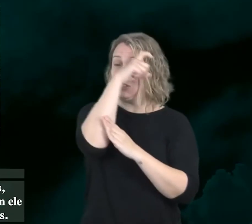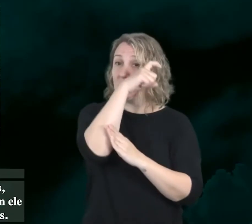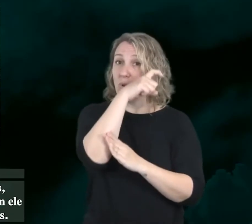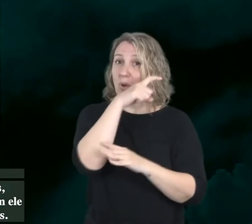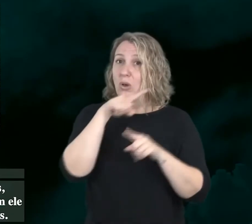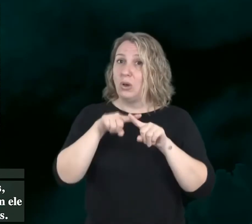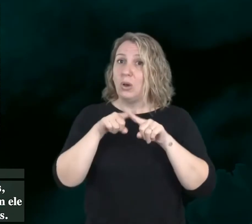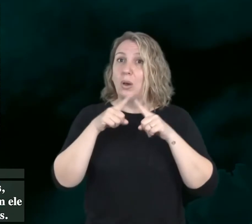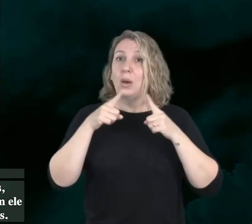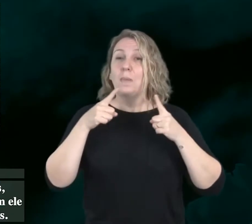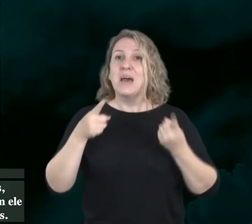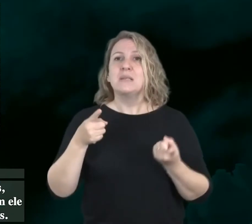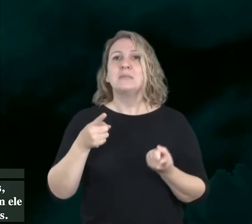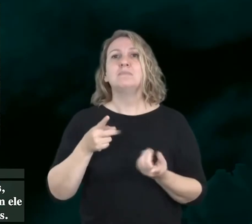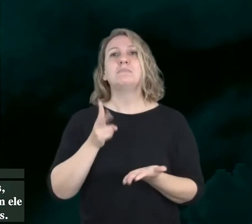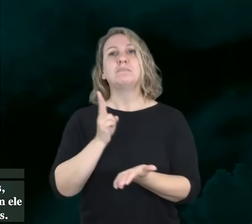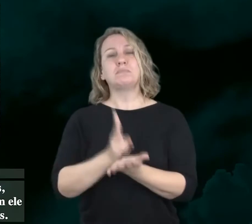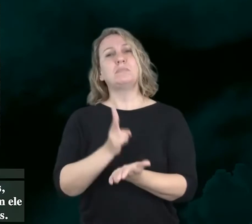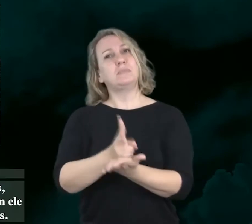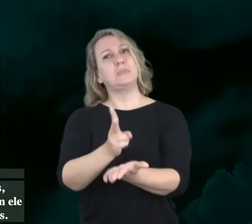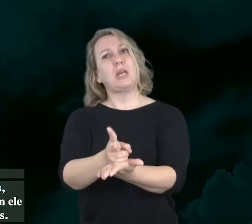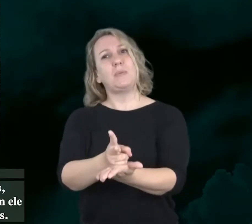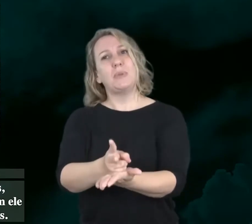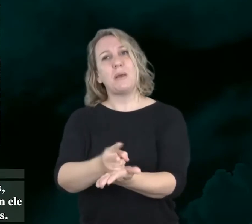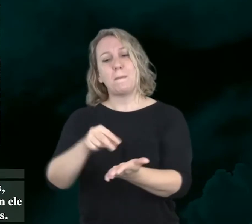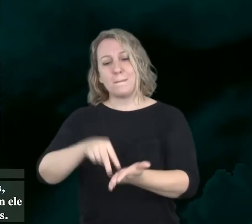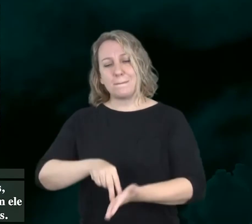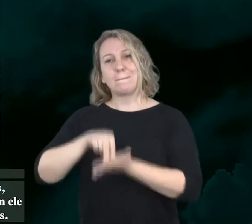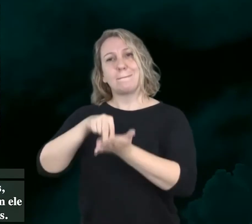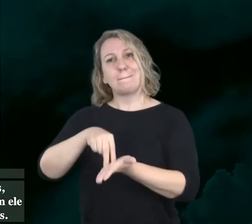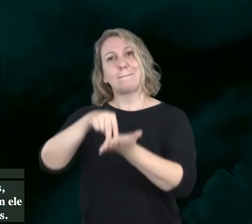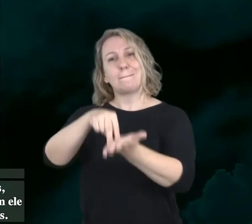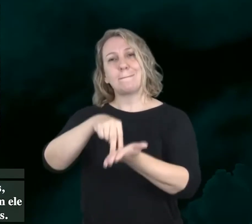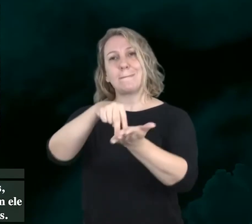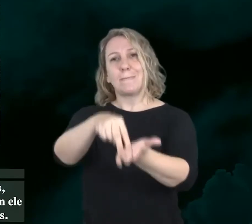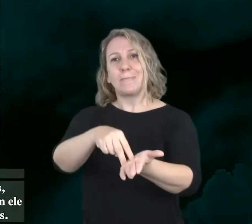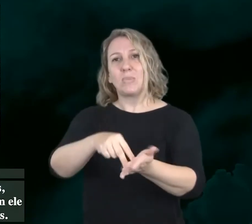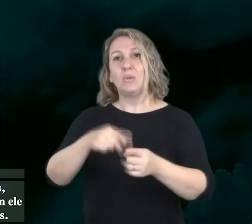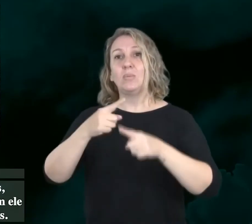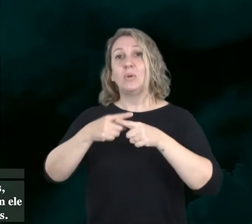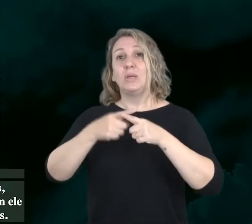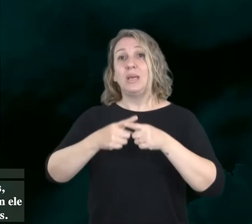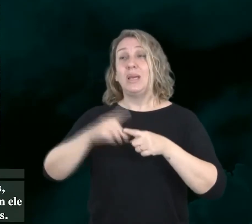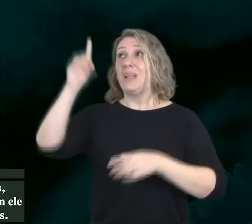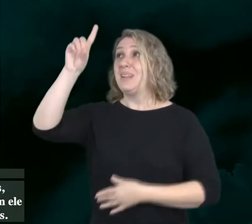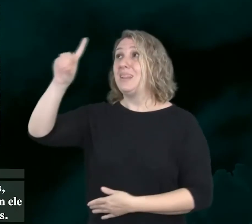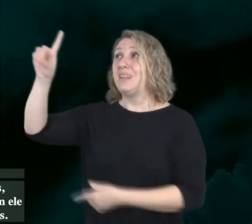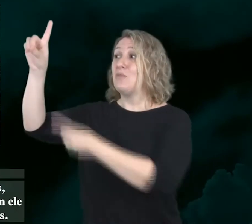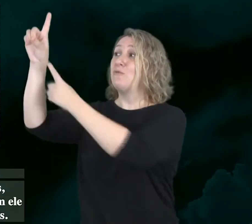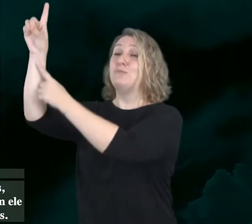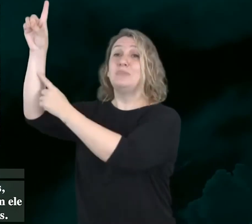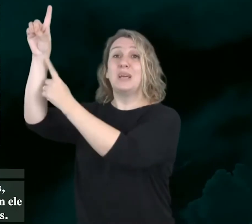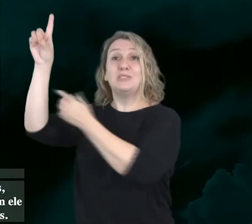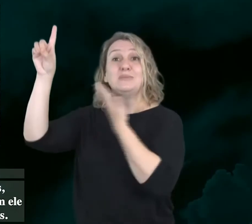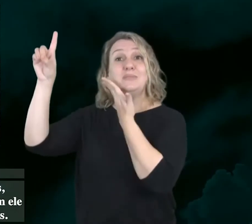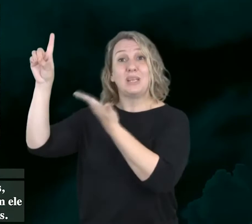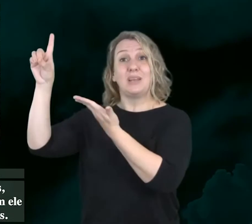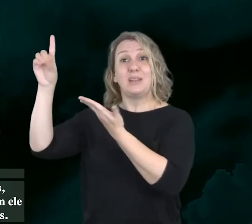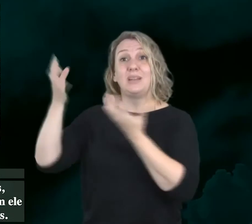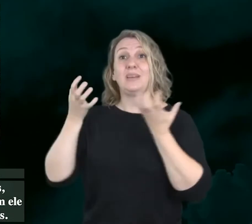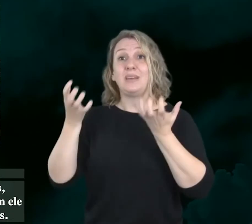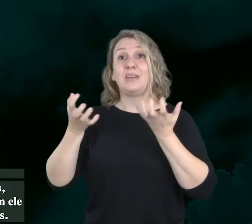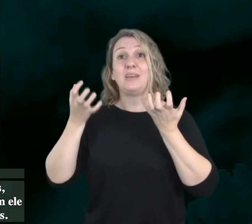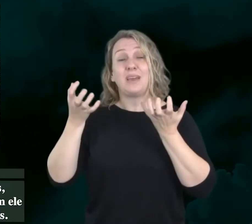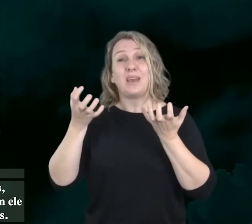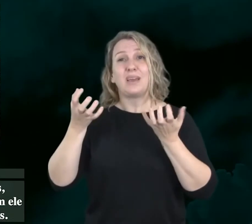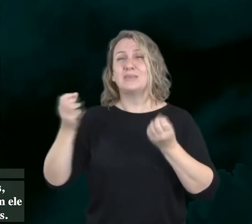nossa glorificação. Deus deseja nos glorificar. Deus deseja nos